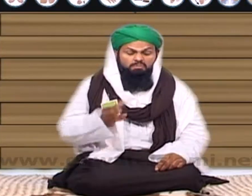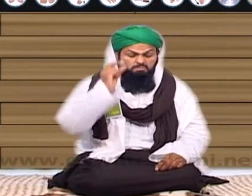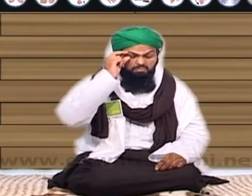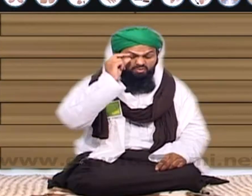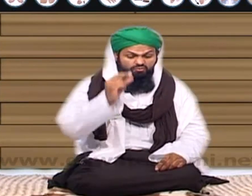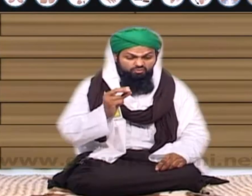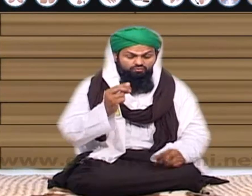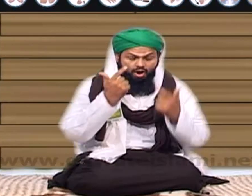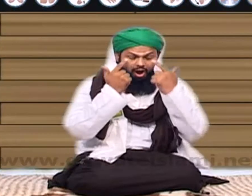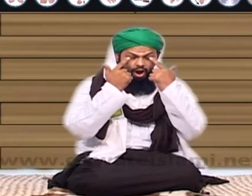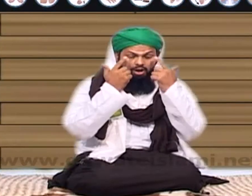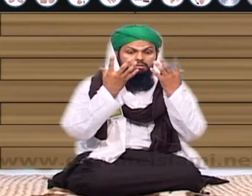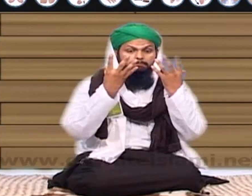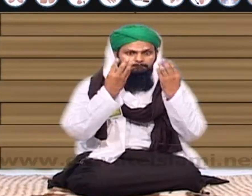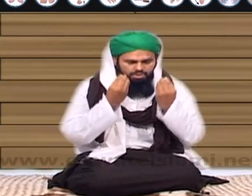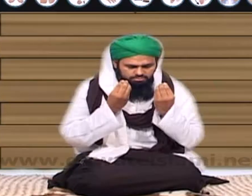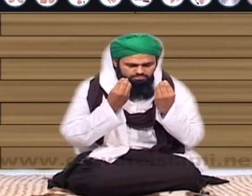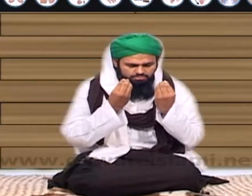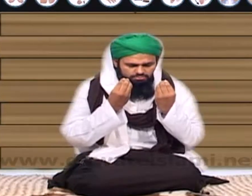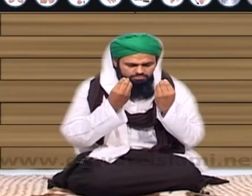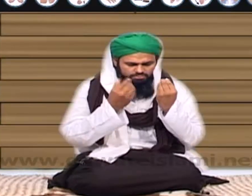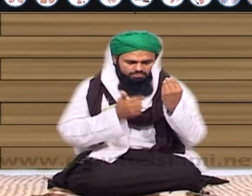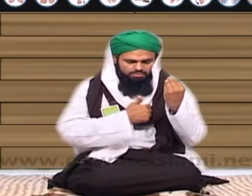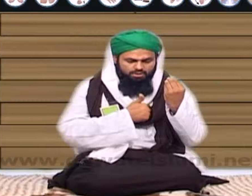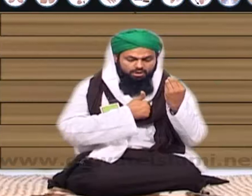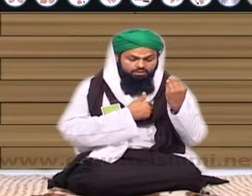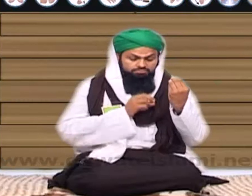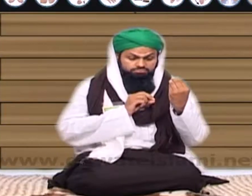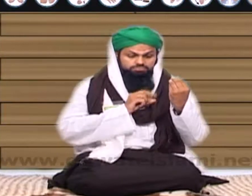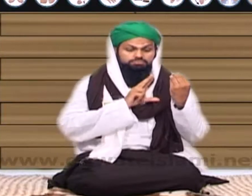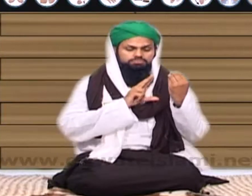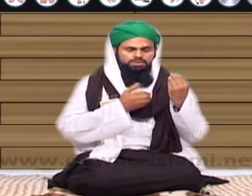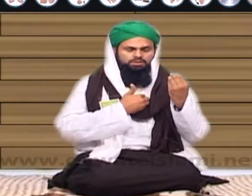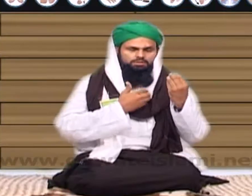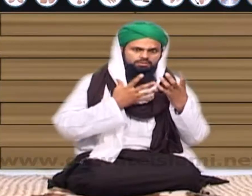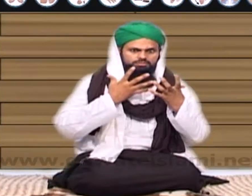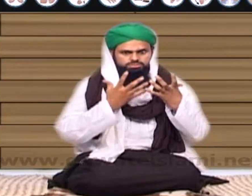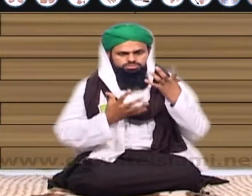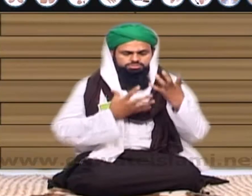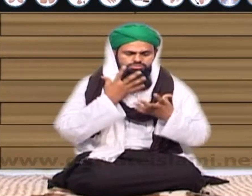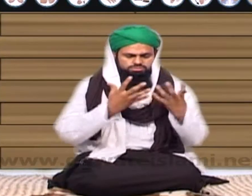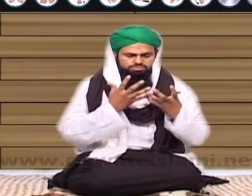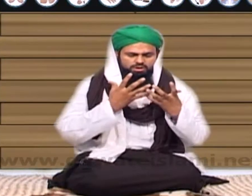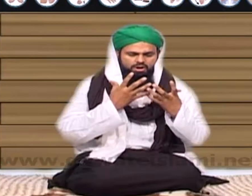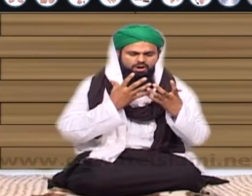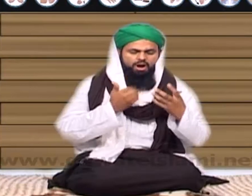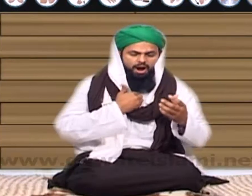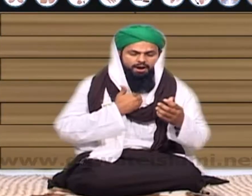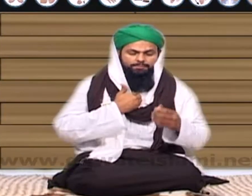اس کی ناسمجھی کا پتہ جیسے ہی آنکھ بند ہوگی حقیقی آنکھ کھل جائے گی، پھر پتہ چلے گا کہ ہاں واقعی ہم آتش